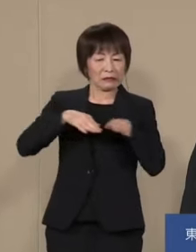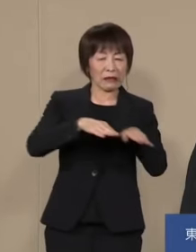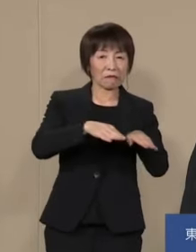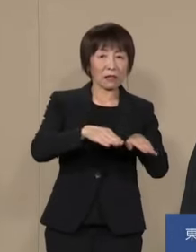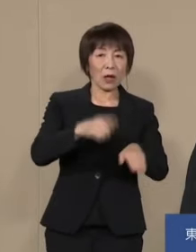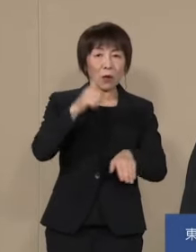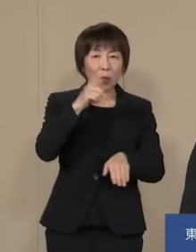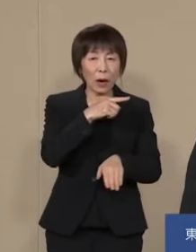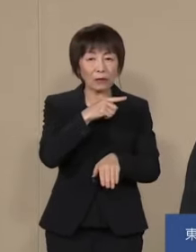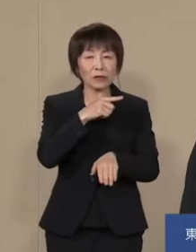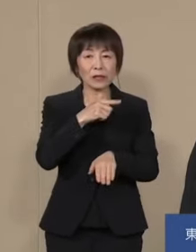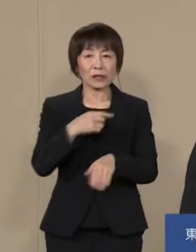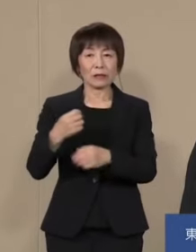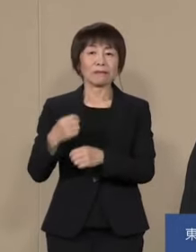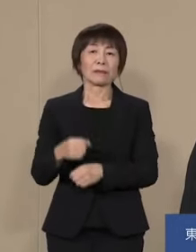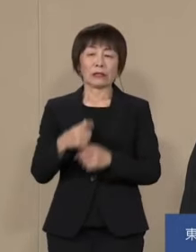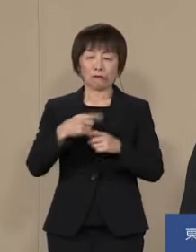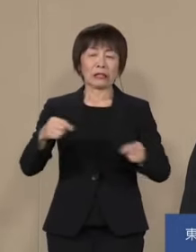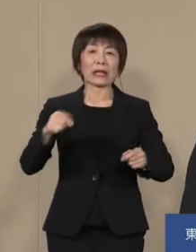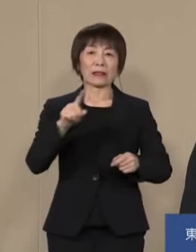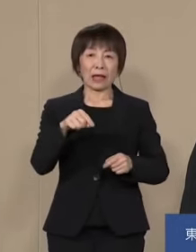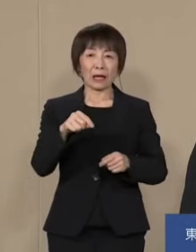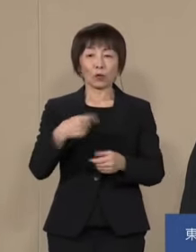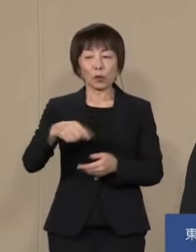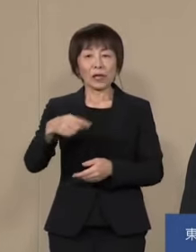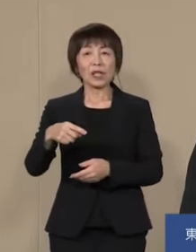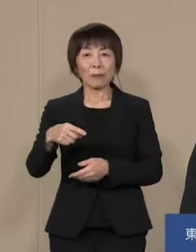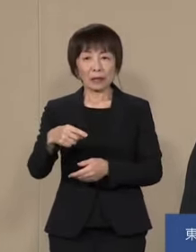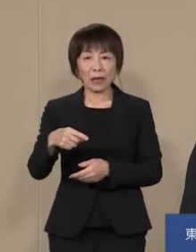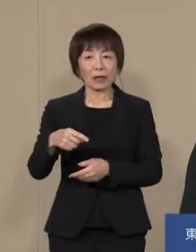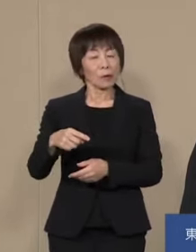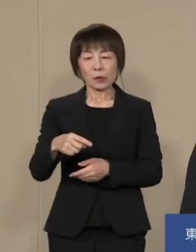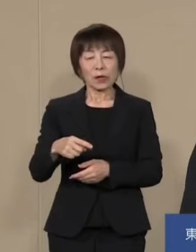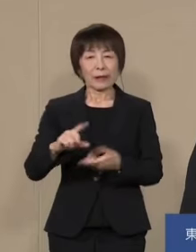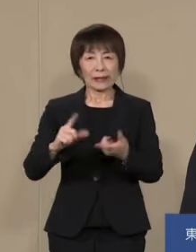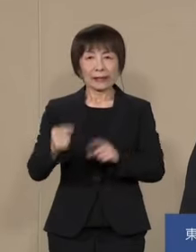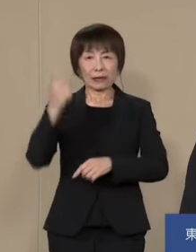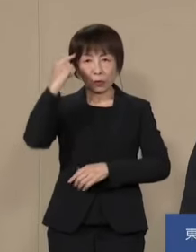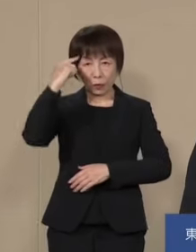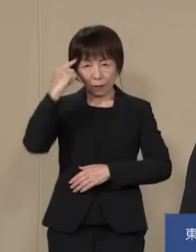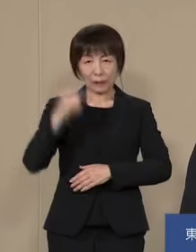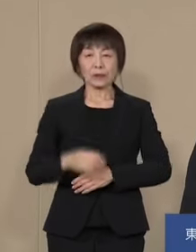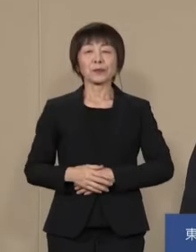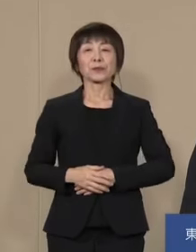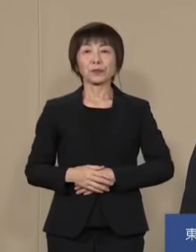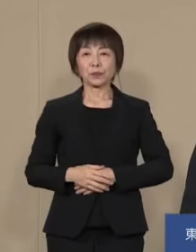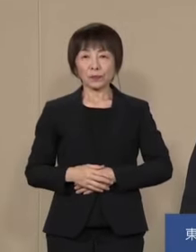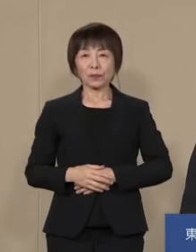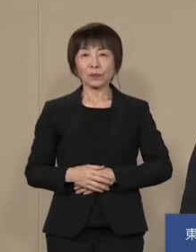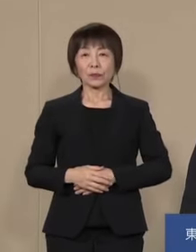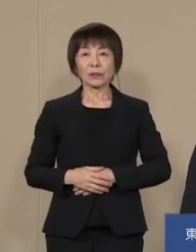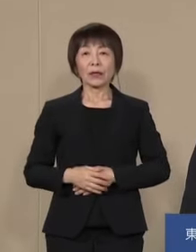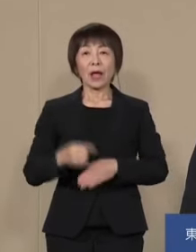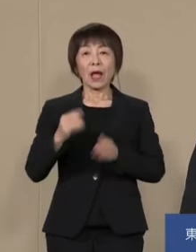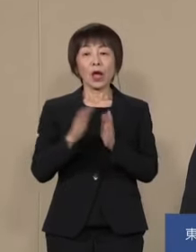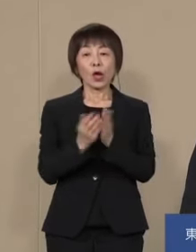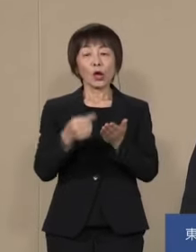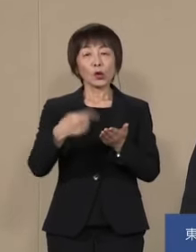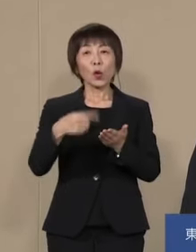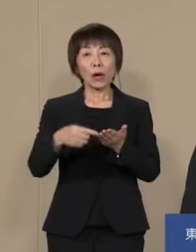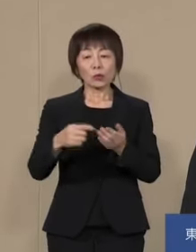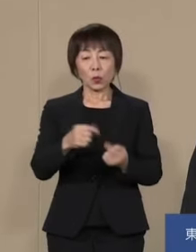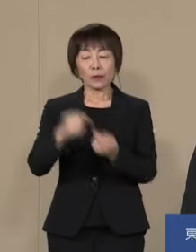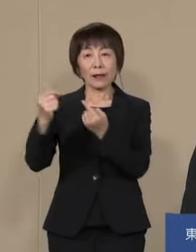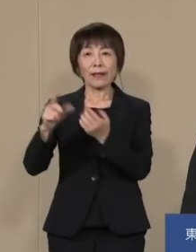いうようなことを中心に教えてきたわけでありますけれどもこれは事実に反してると思います従って教科書の